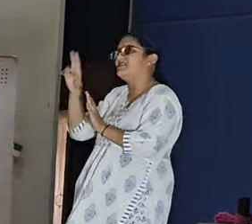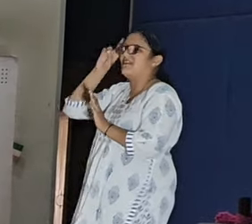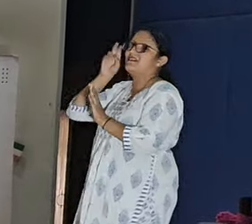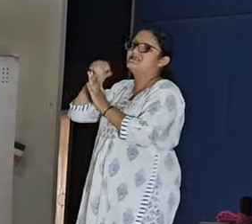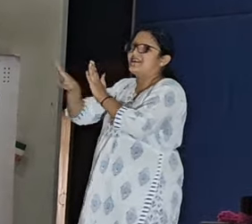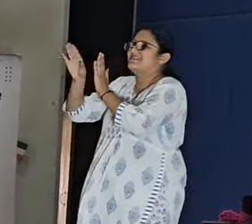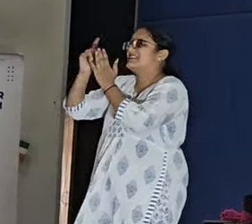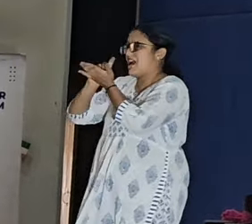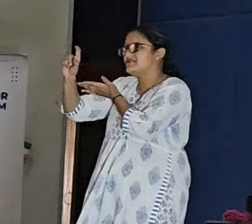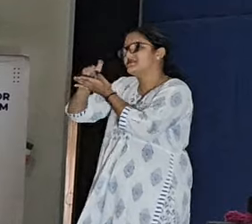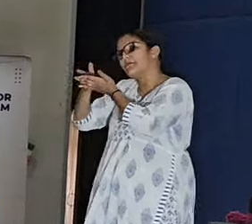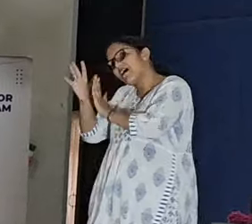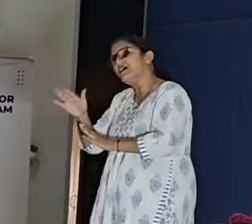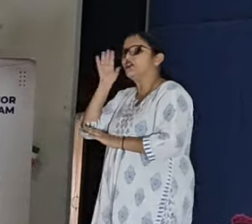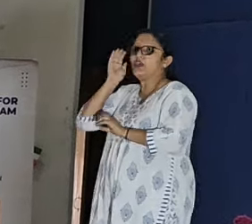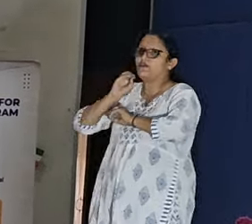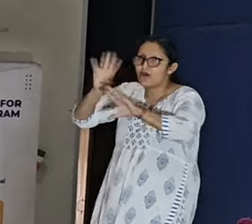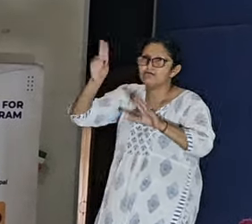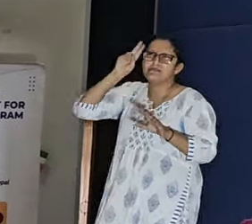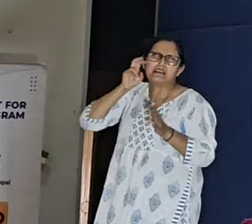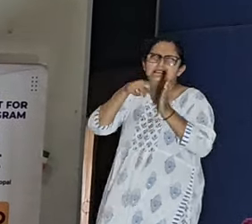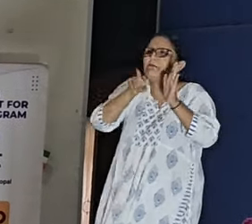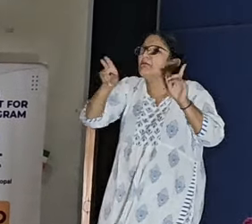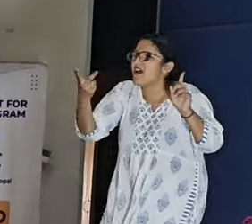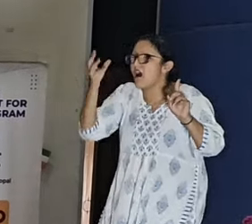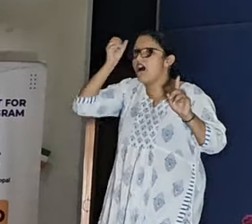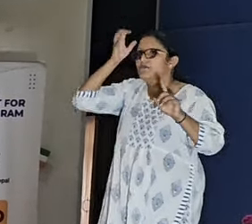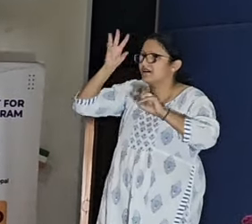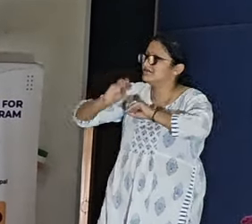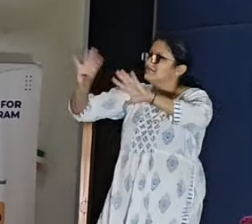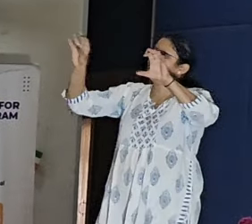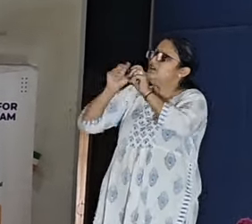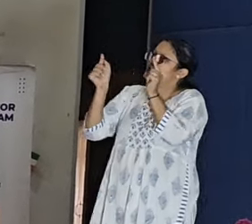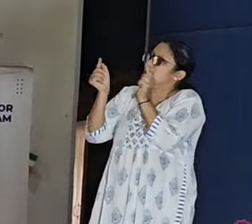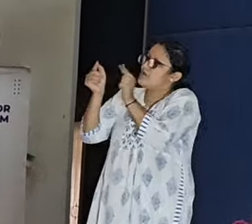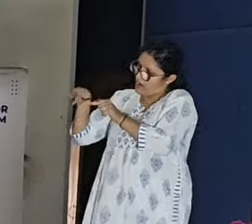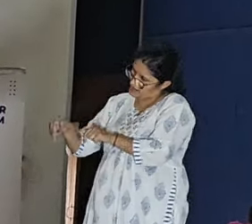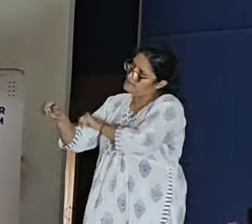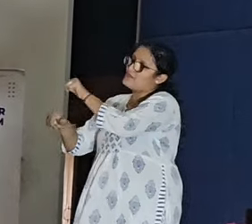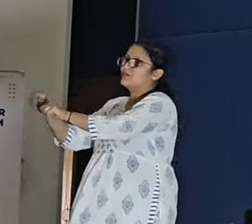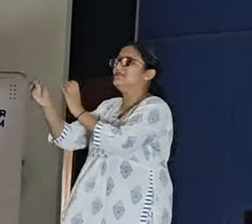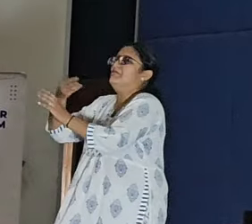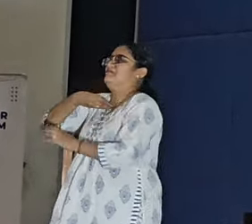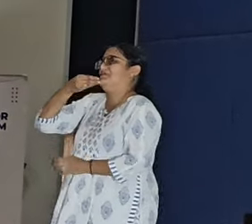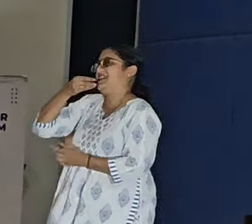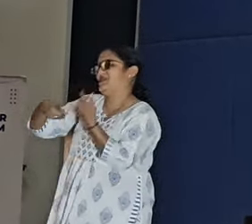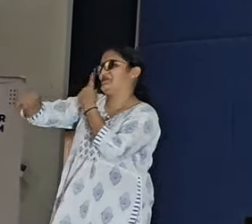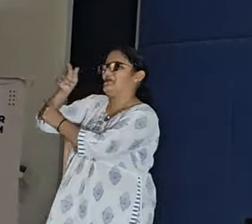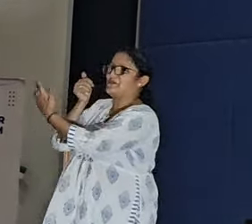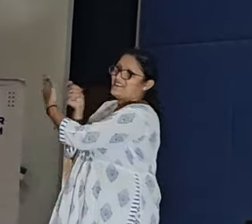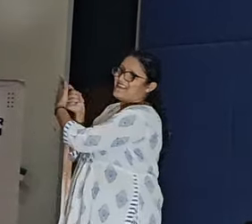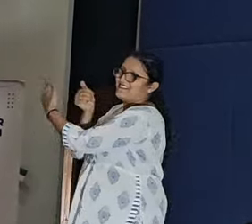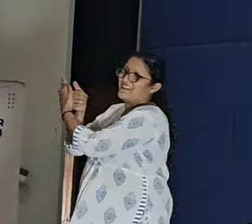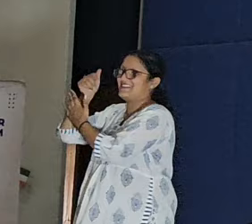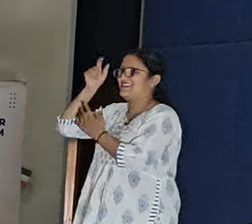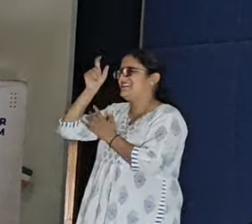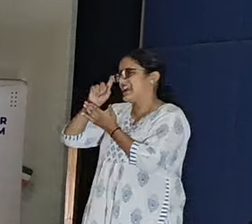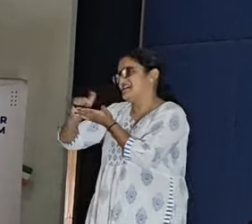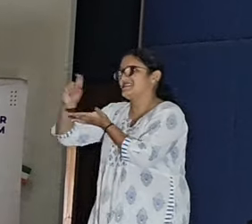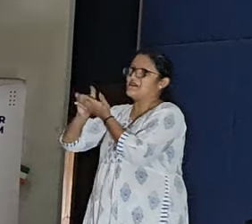सिंड्रोम के रिगार्डिंग, आप जान पाएंगे कि लोग कैसे क्या भोजन रहता है उसके बारे में बहुत सारी चीजें हैं, तो प्लीज आप इस आईडी को फॉलो कीजिए